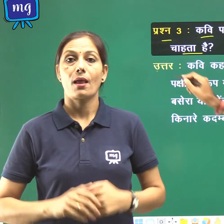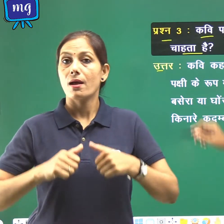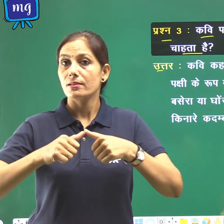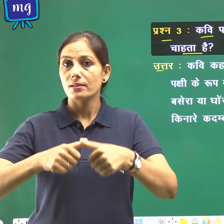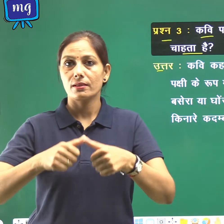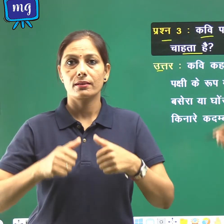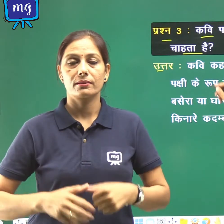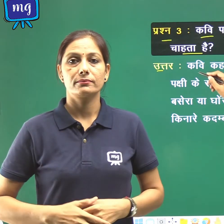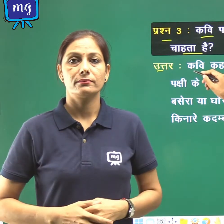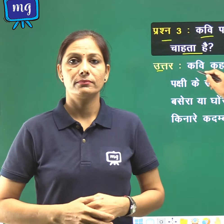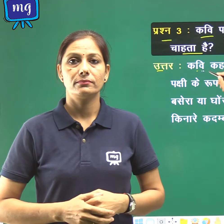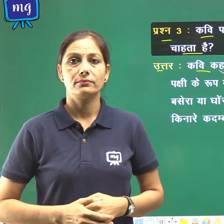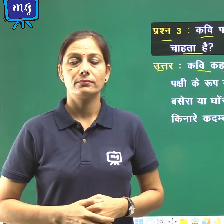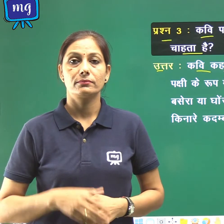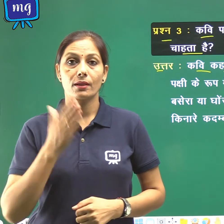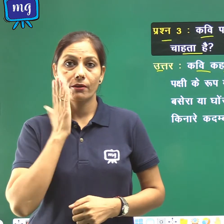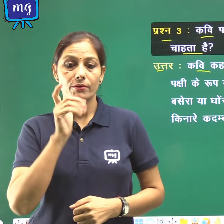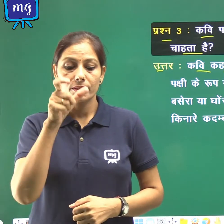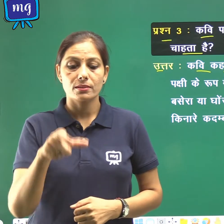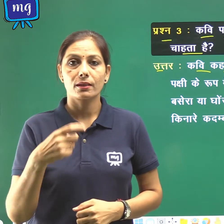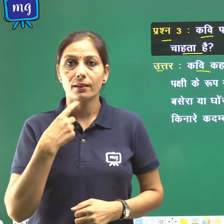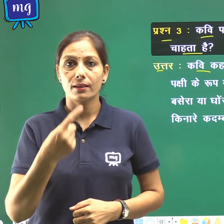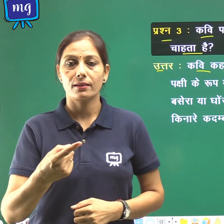उत्तर है, कवि कहता है कि